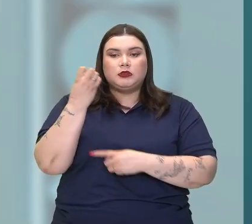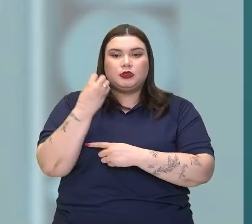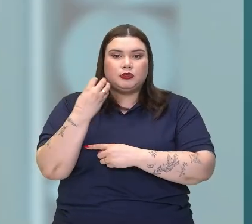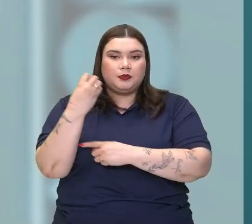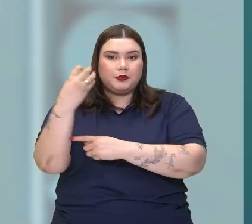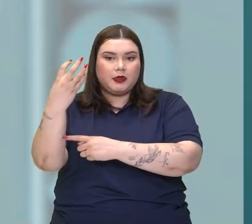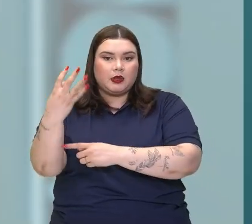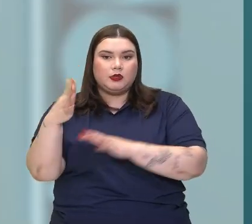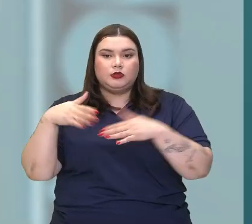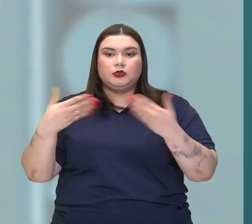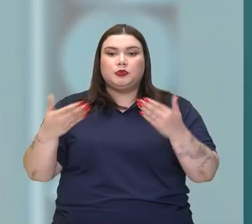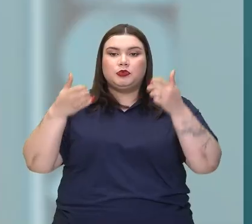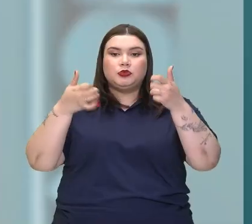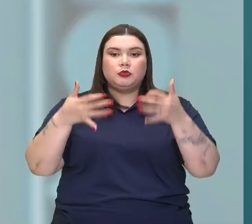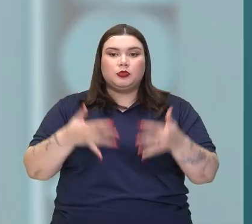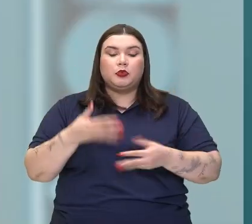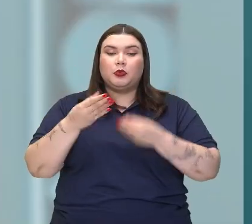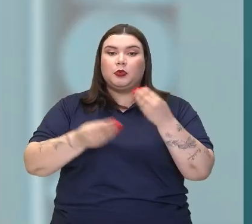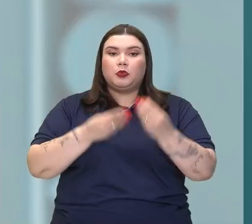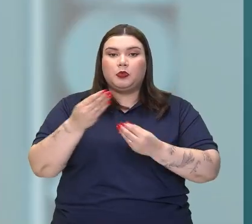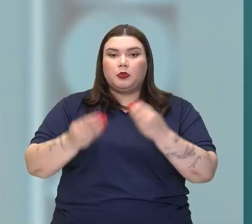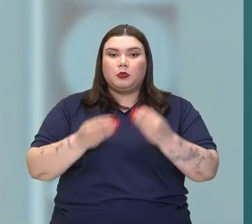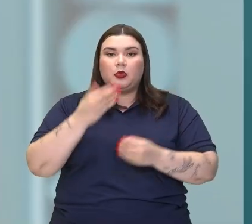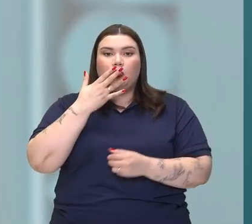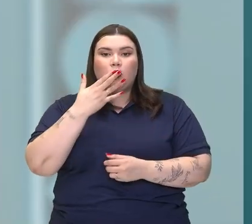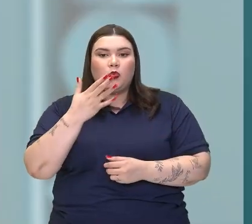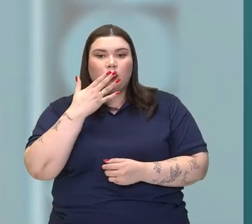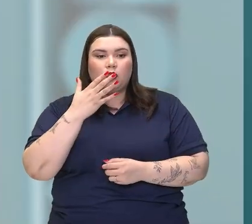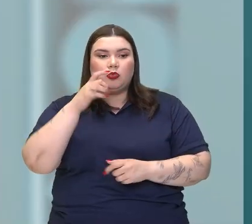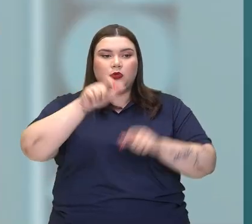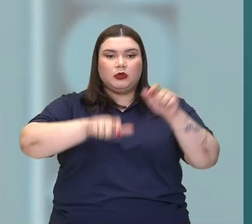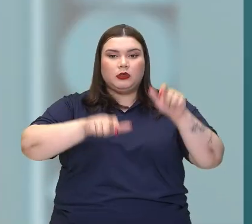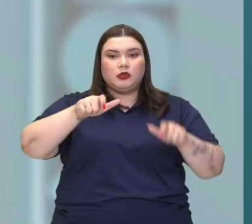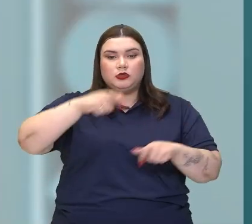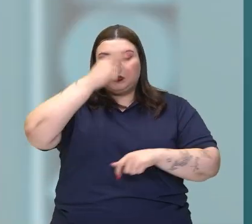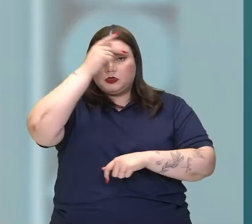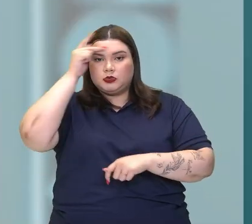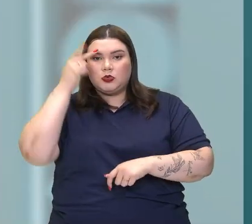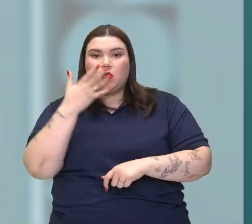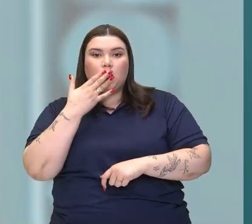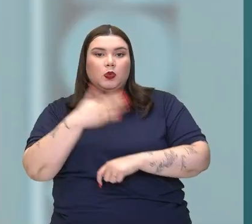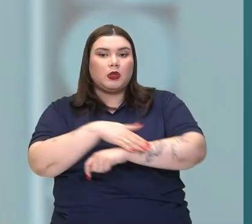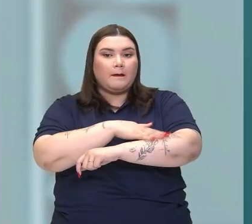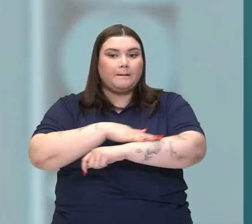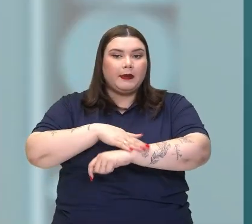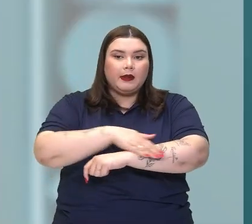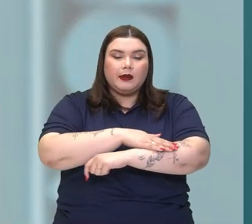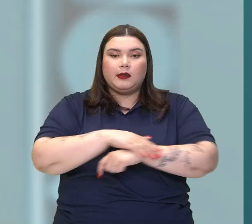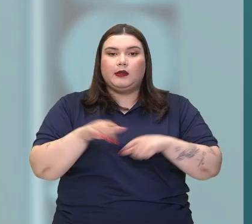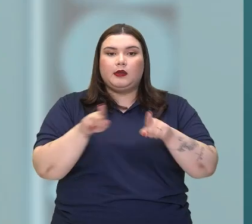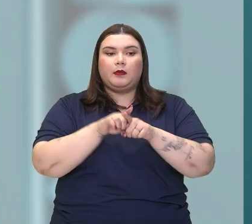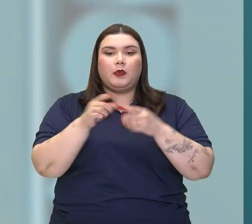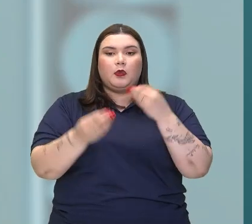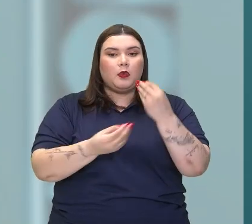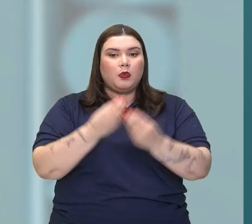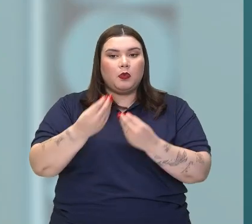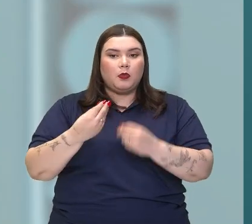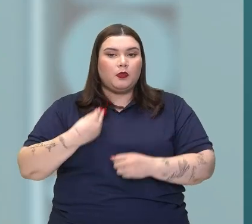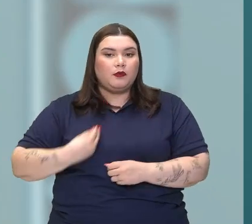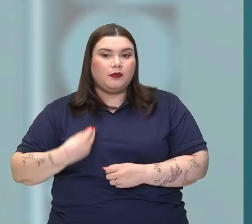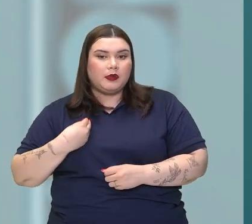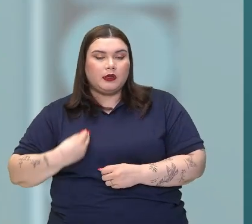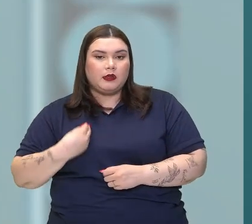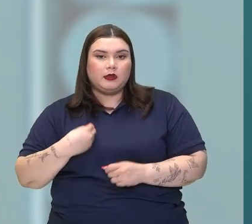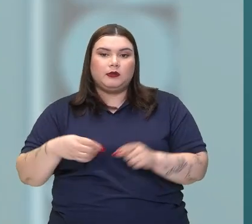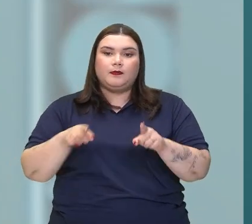vai dizendo como que era a cor desses povos, como era a forma de vivência deles,